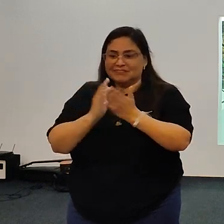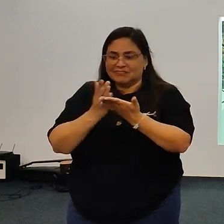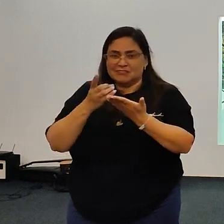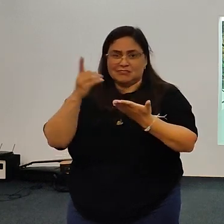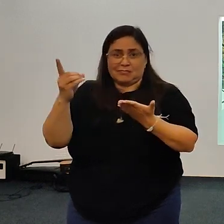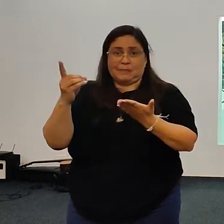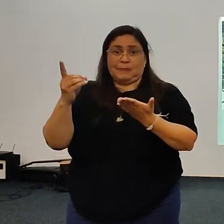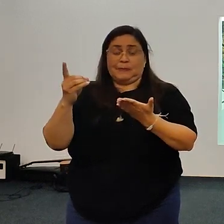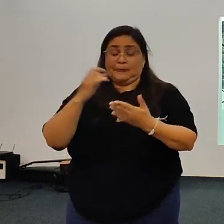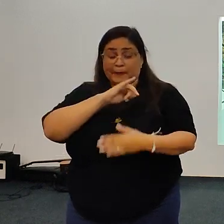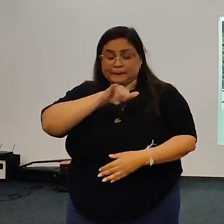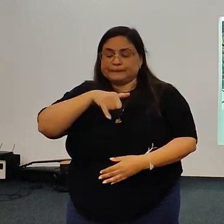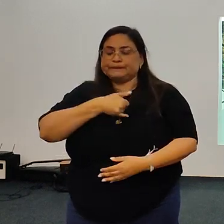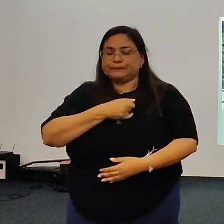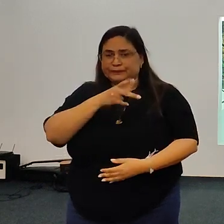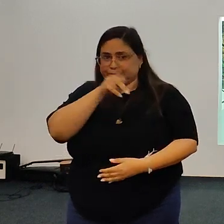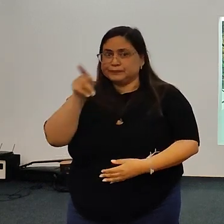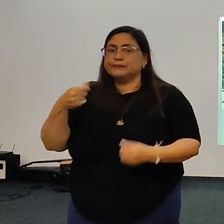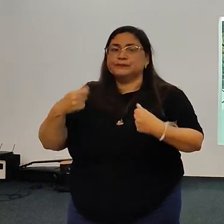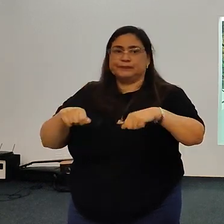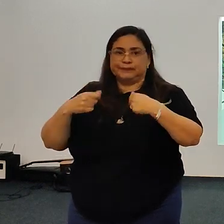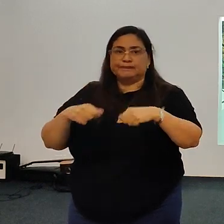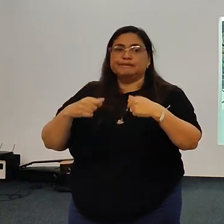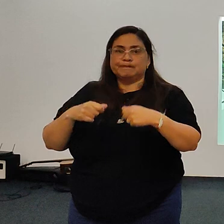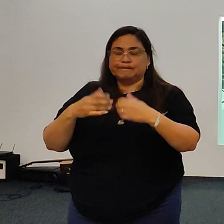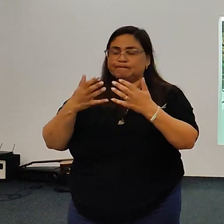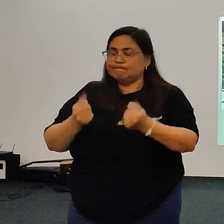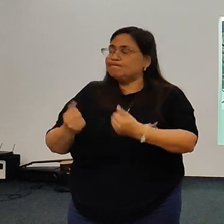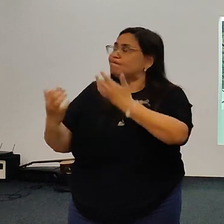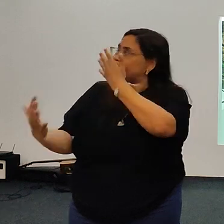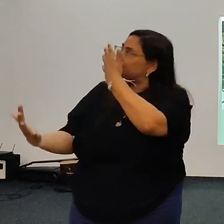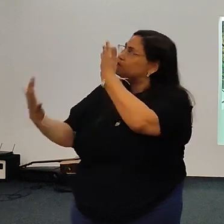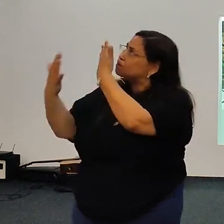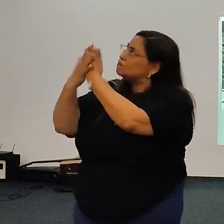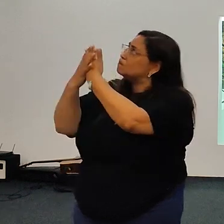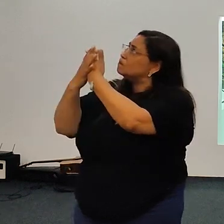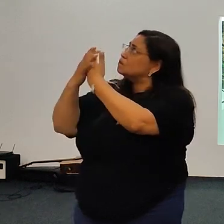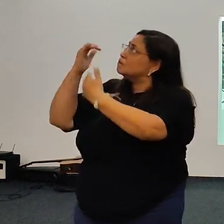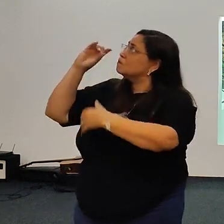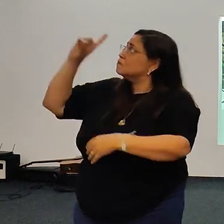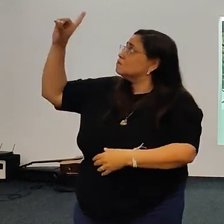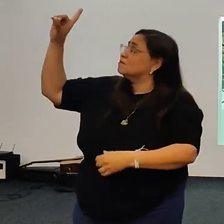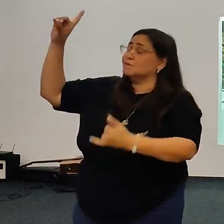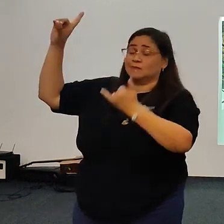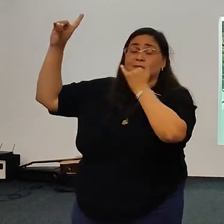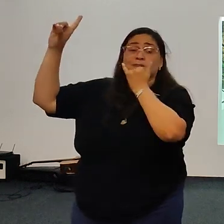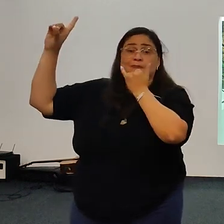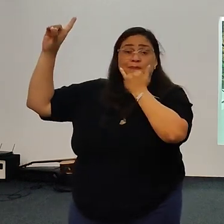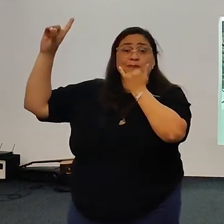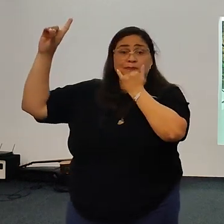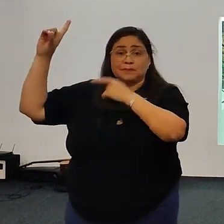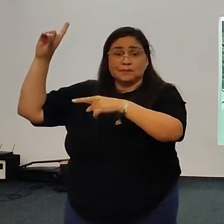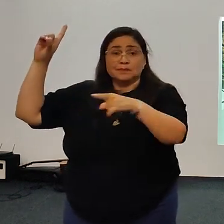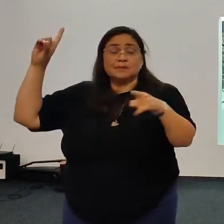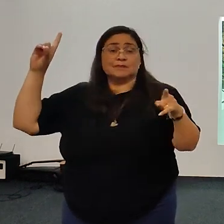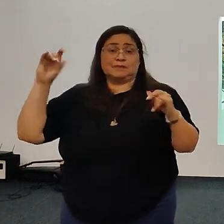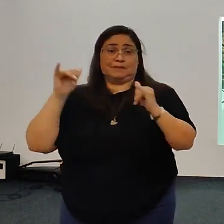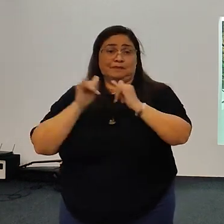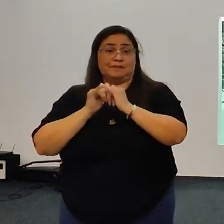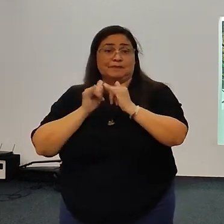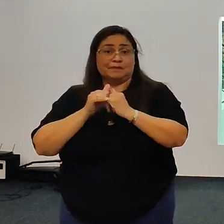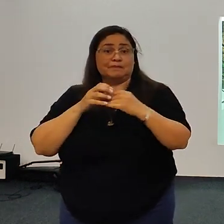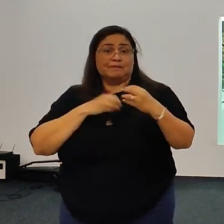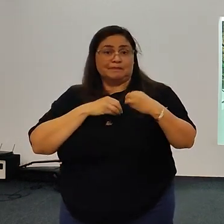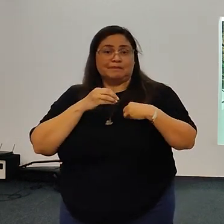Então João diz, olha, reconheça os seus pecados, confesse os seus pecados, porque Ele perdoa os seus pecados. Isso é uma